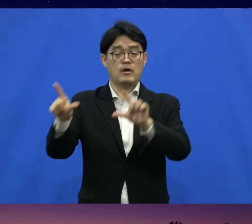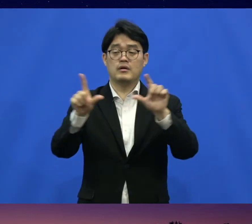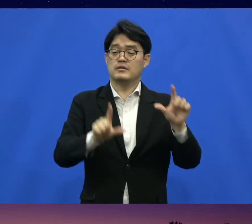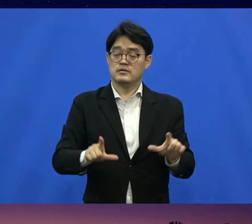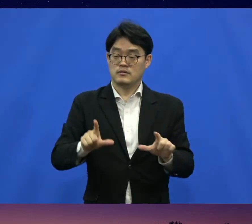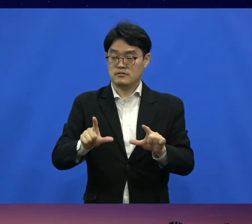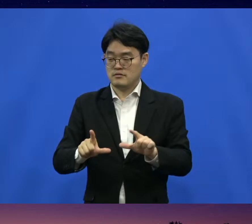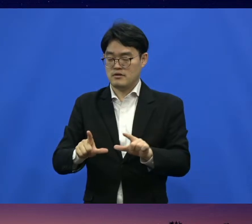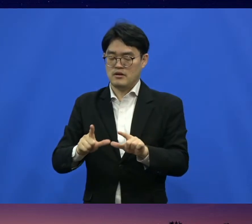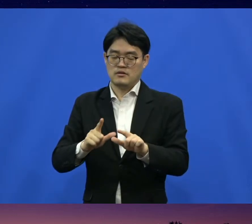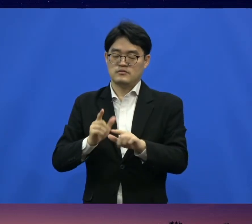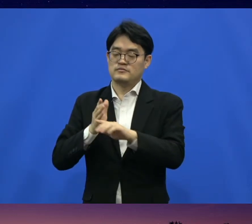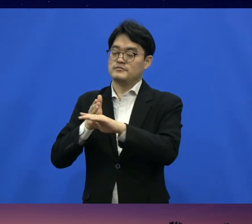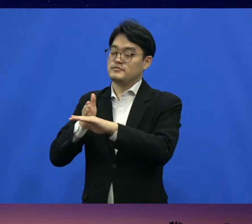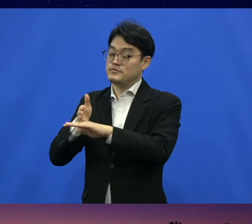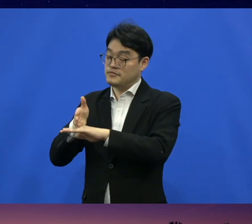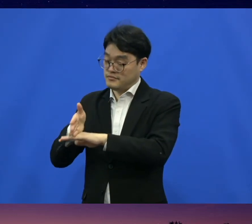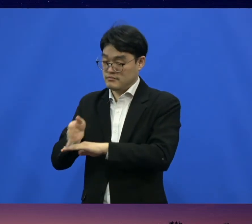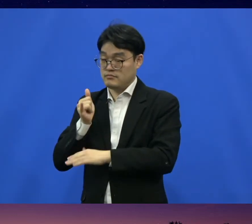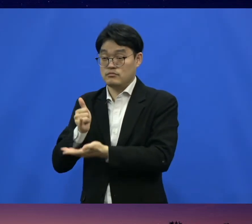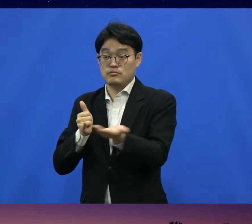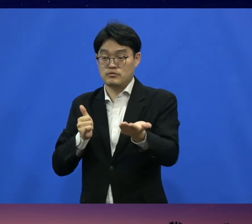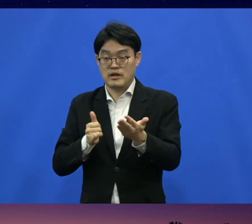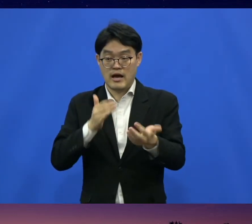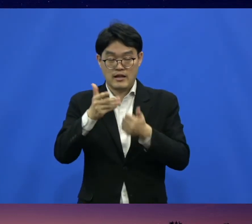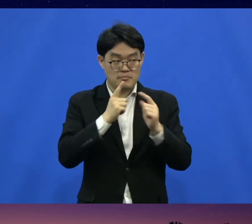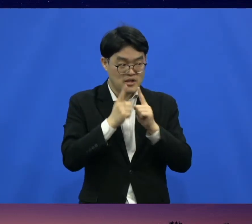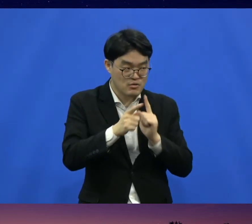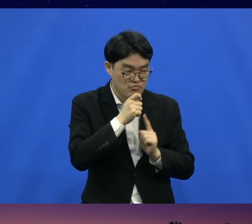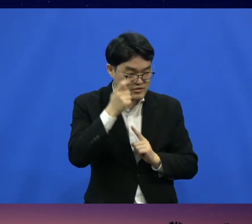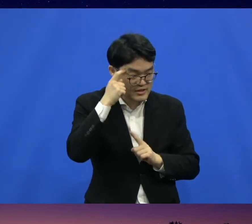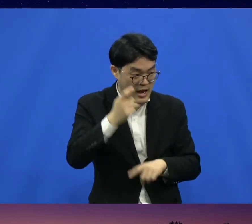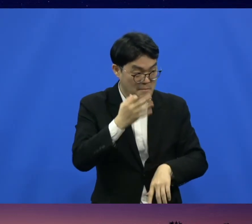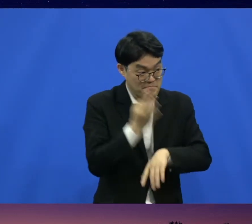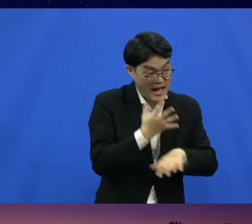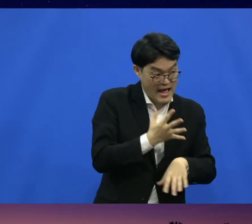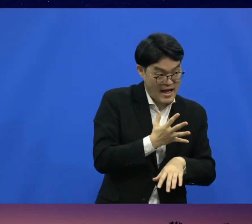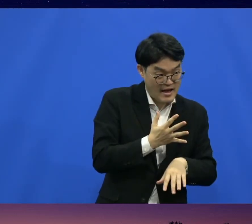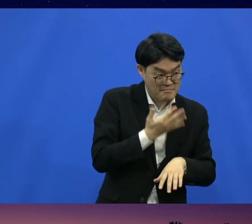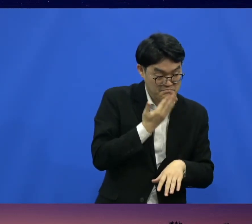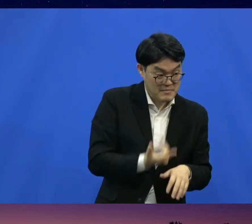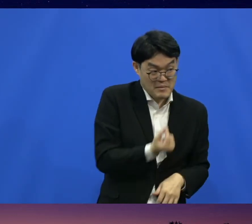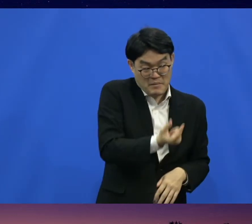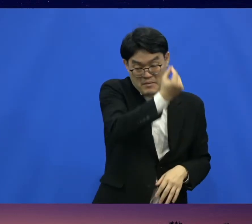말씀 묵상 편리하게 한다? 어떻게 가능해요 여러분? 편리하게 말씀 묵상 빨리